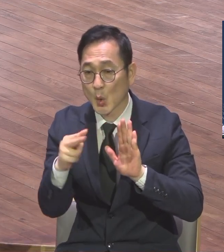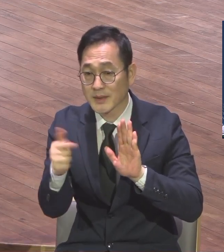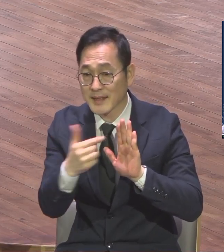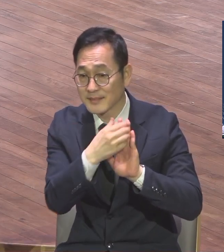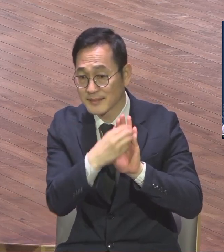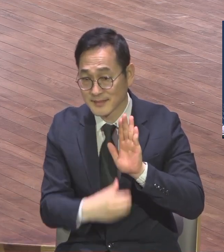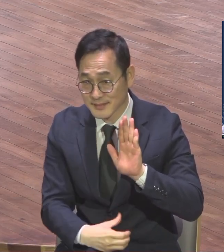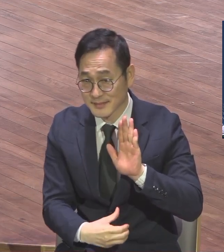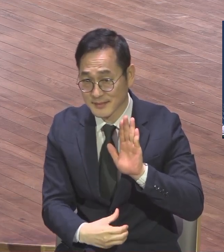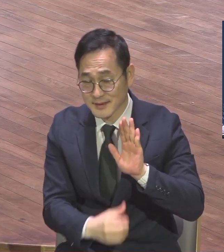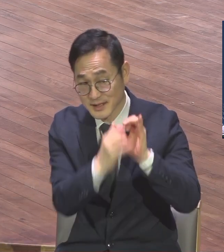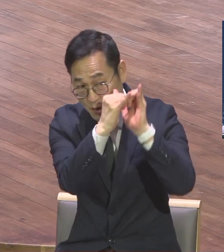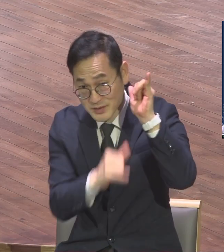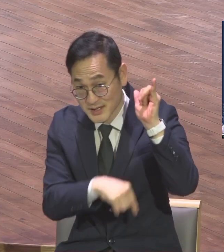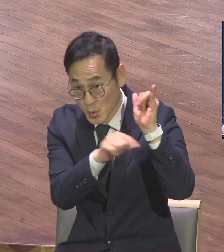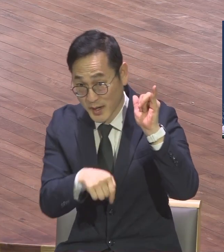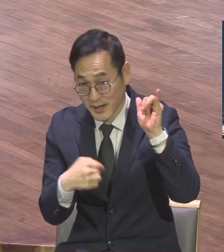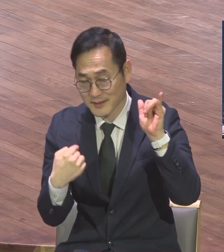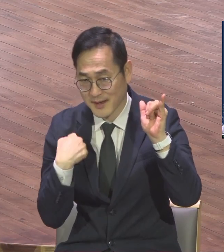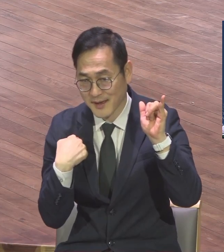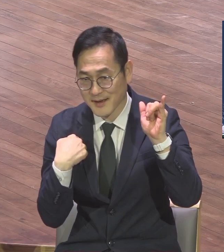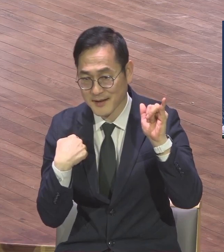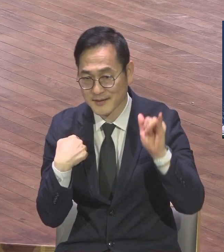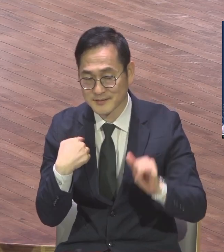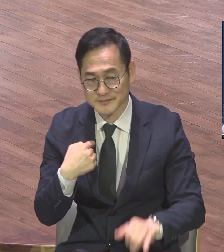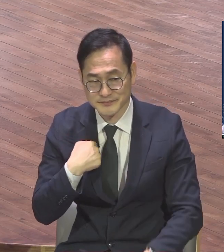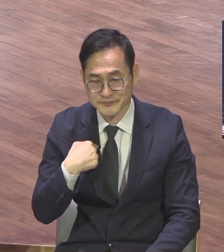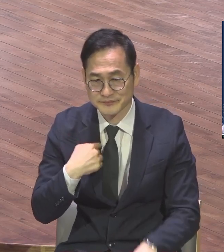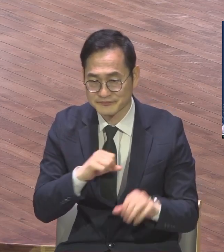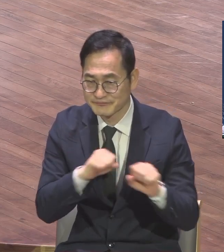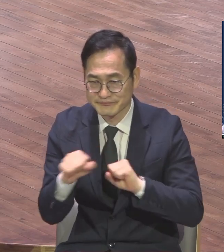김성수 목사가 있습니다. 모르시는 분 많아요.